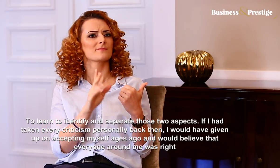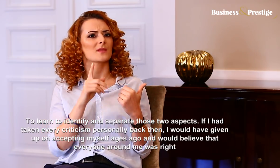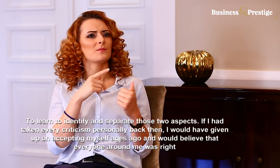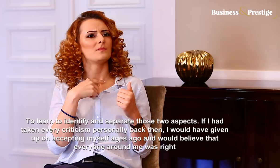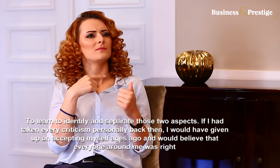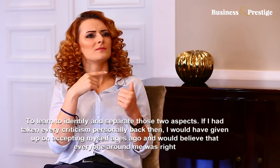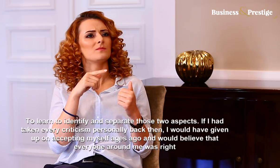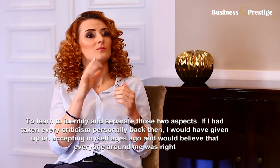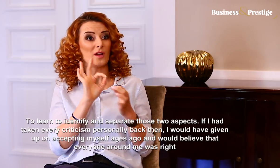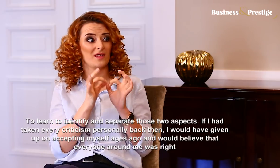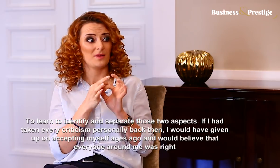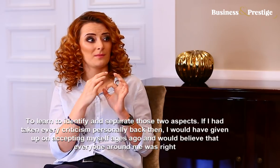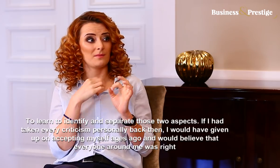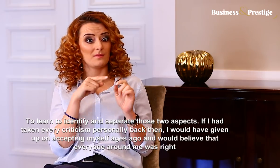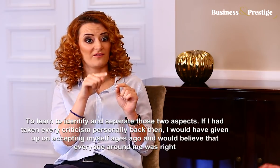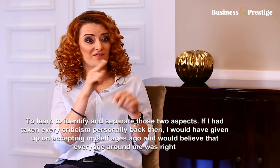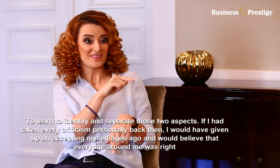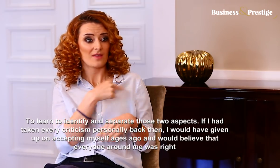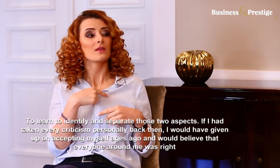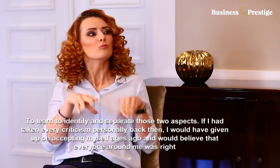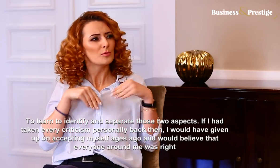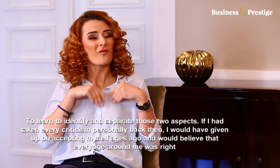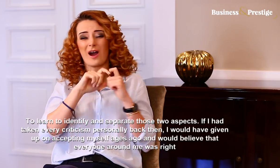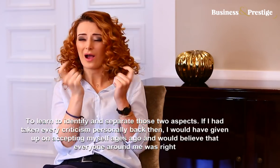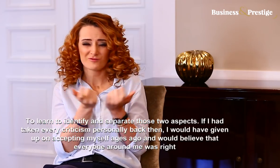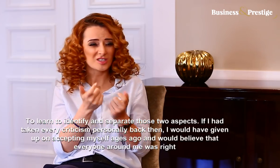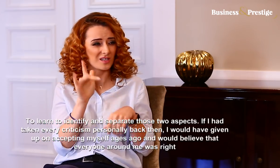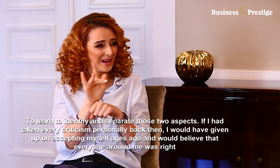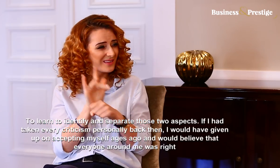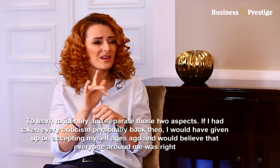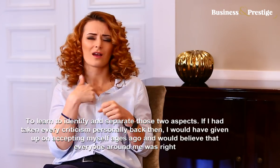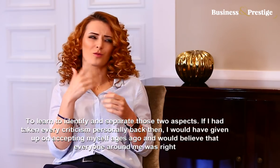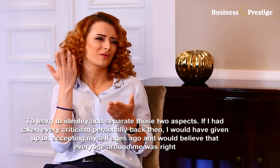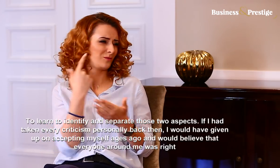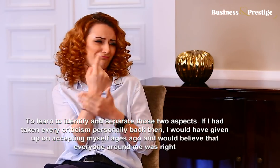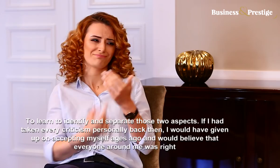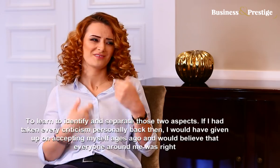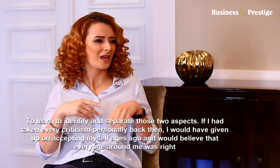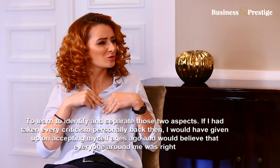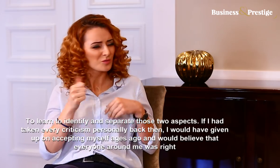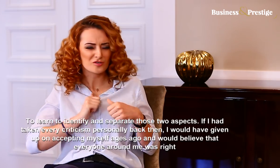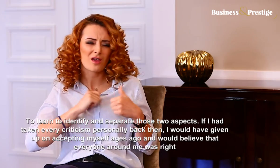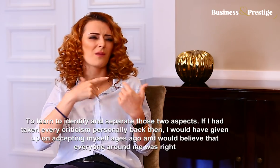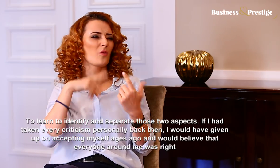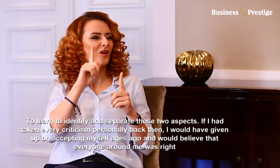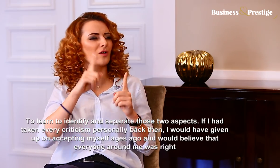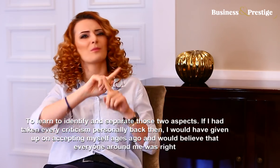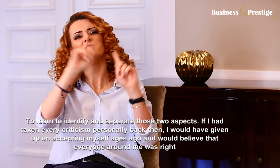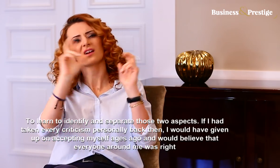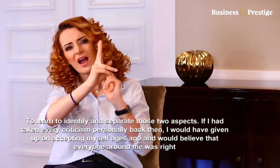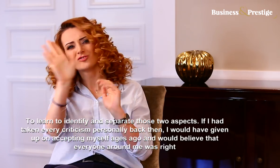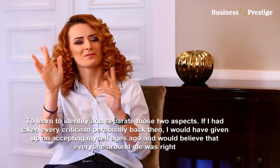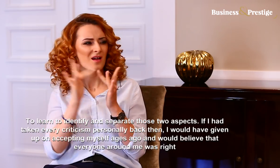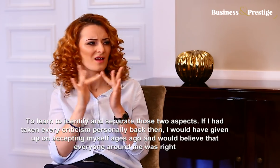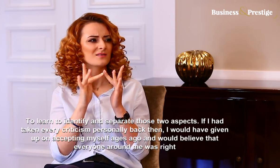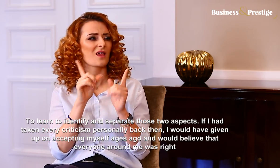od siebie i zrozumieć je. Gdybym wtedy przyjmowała każdą krytykę, to już dawno bym nie